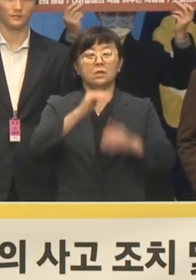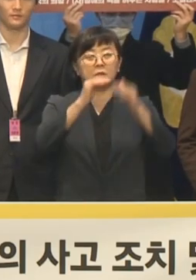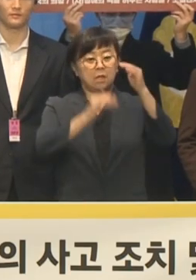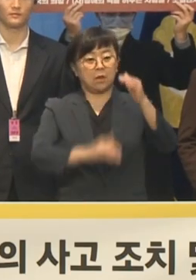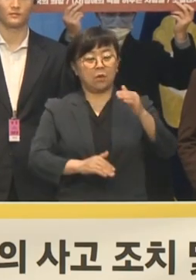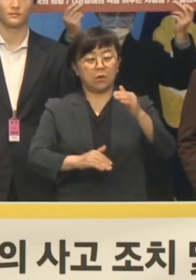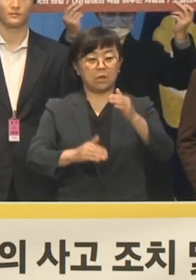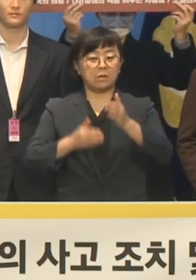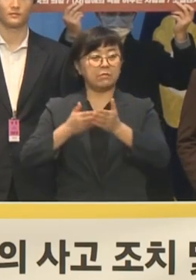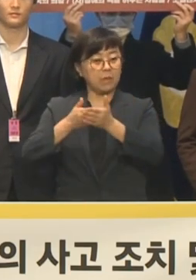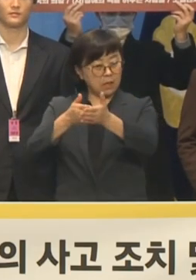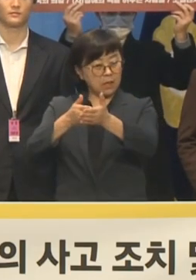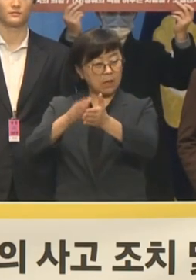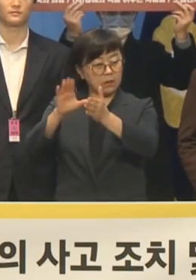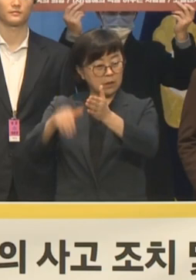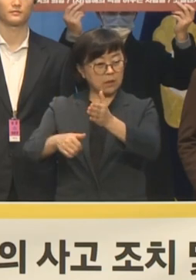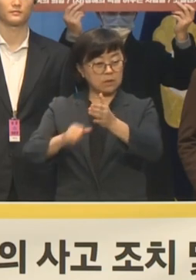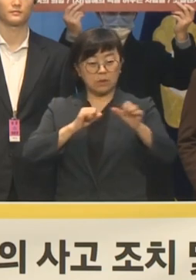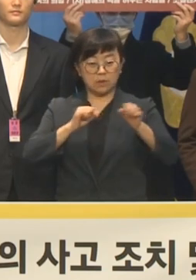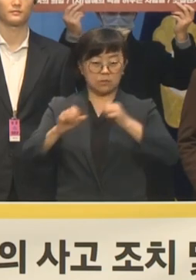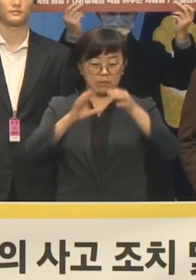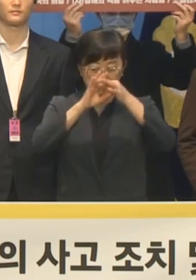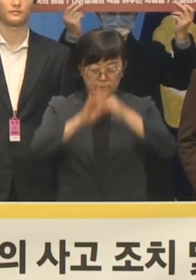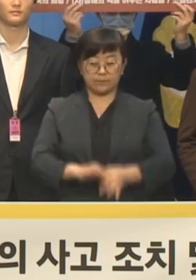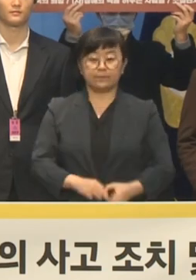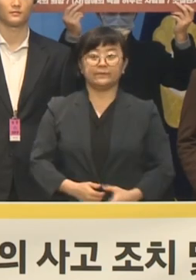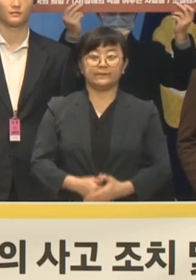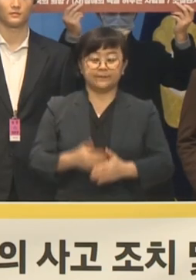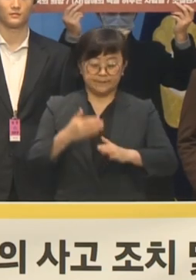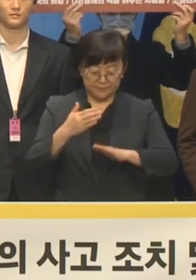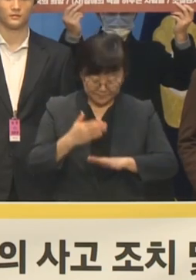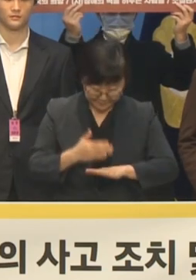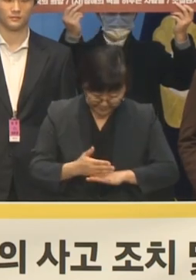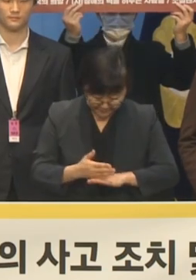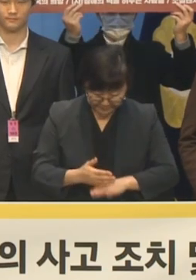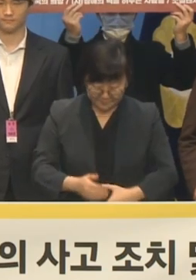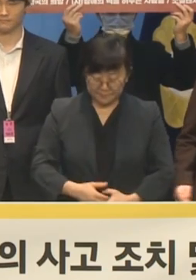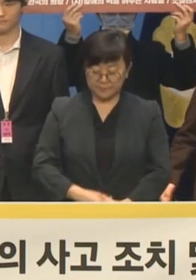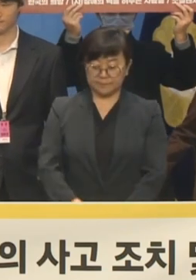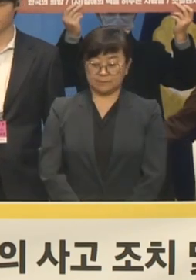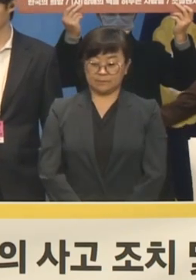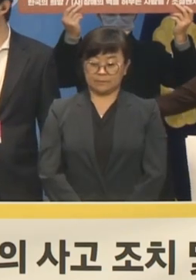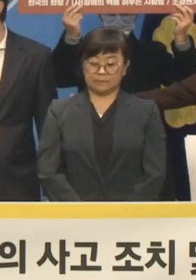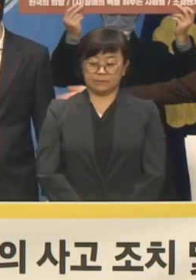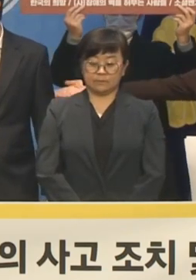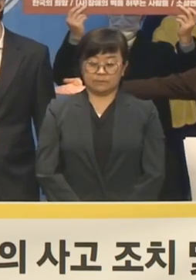받아들여질 때까지 활동을 이어나가도록 하겠습니다. 감사합니다.